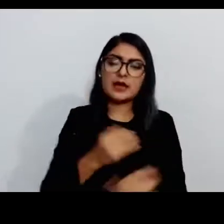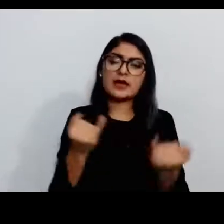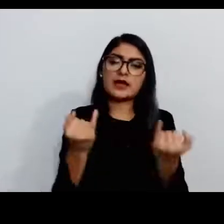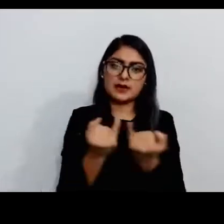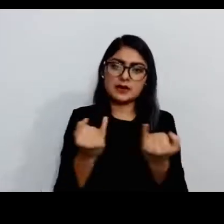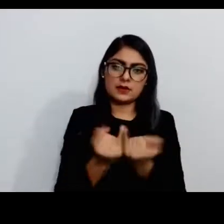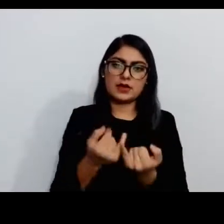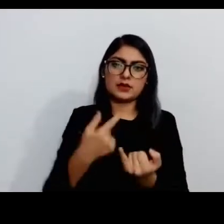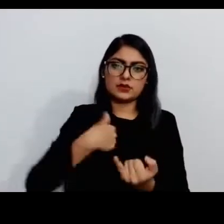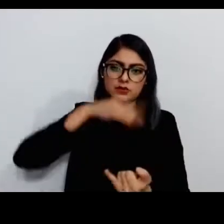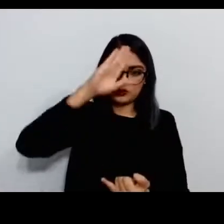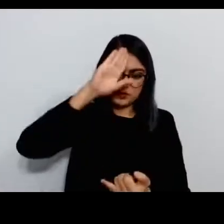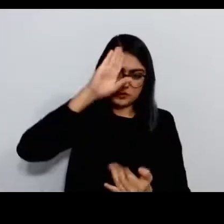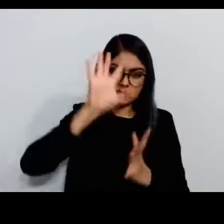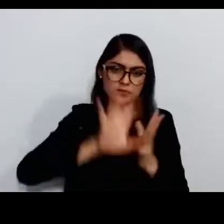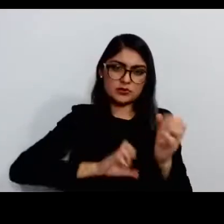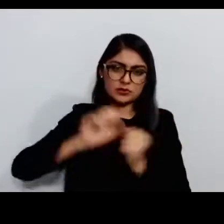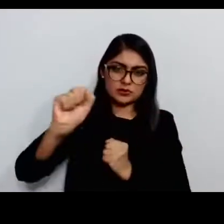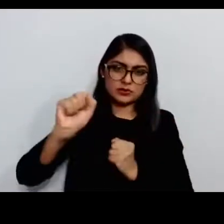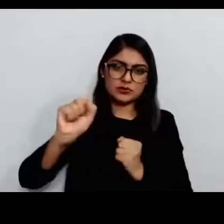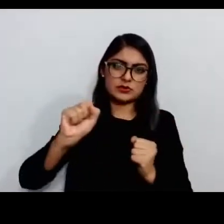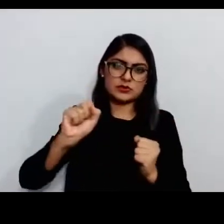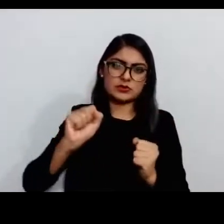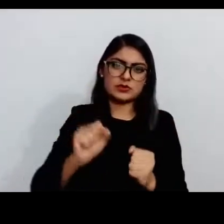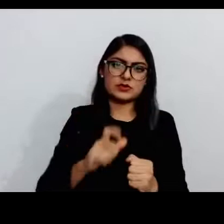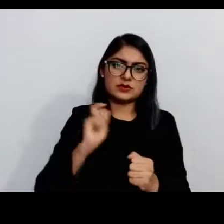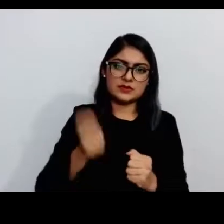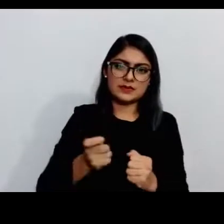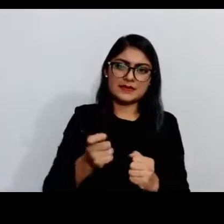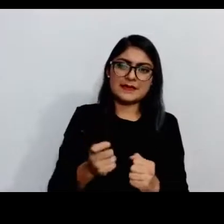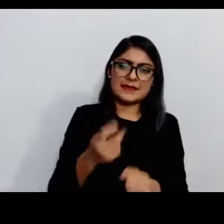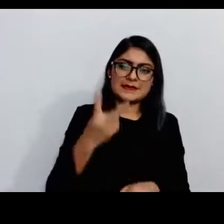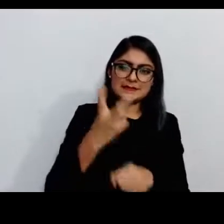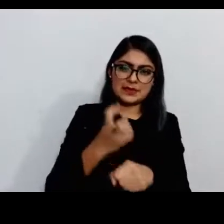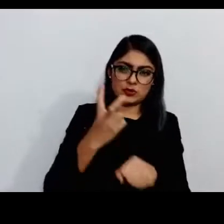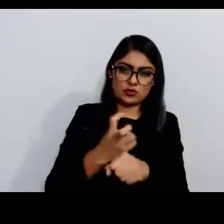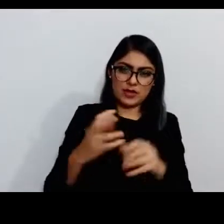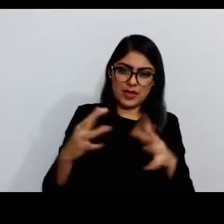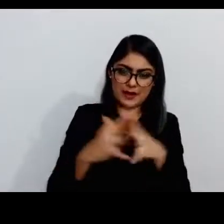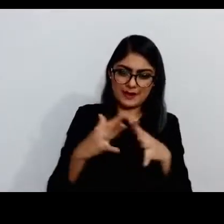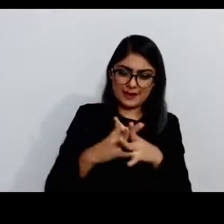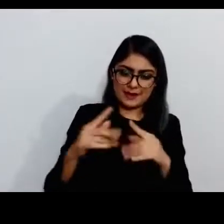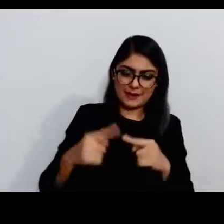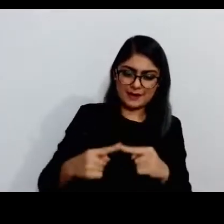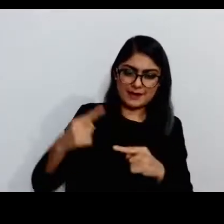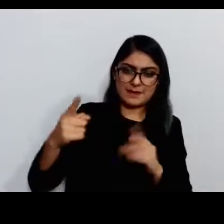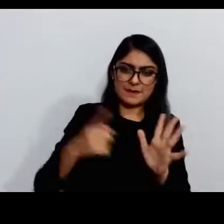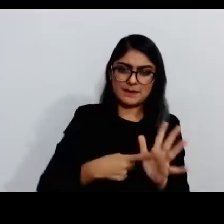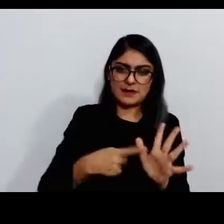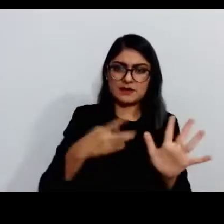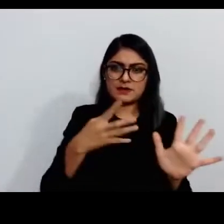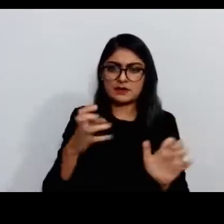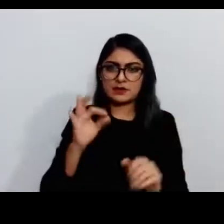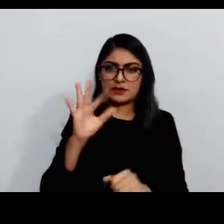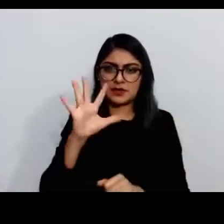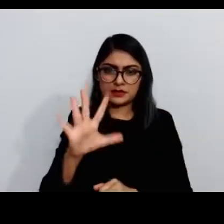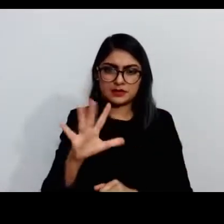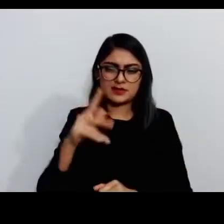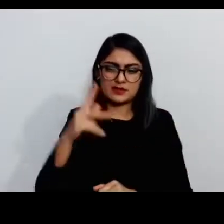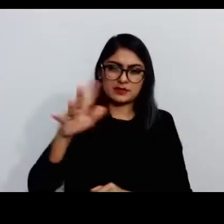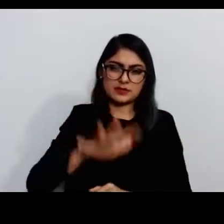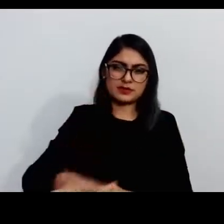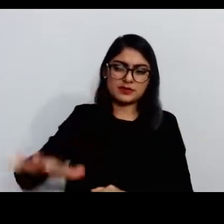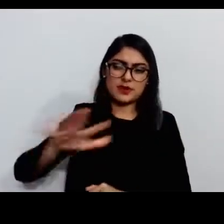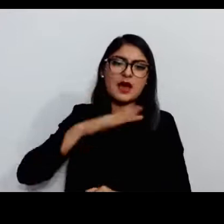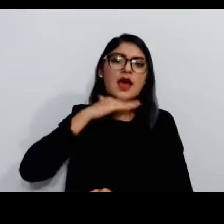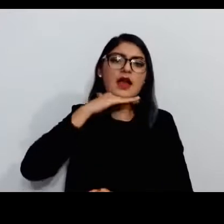y sobre todo, yo diría, en las constituciones de la Segunda Posguerra, ¿no? En la que las, por ejemplo, la Ley Fundamental de Bonn de Alemania, la